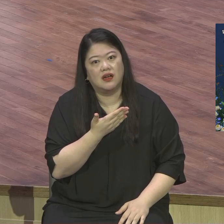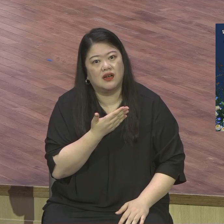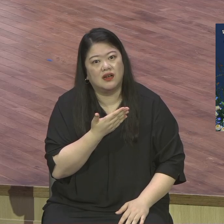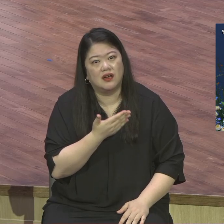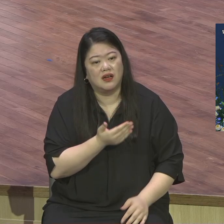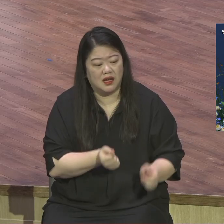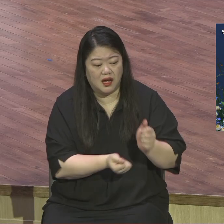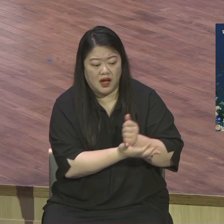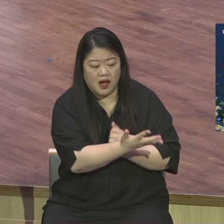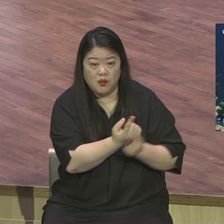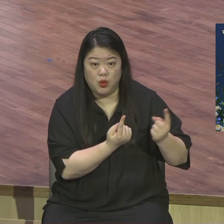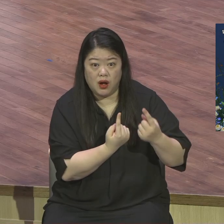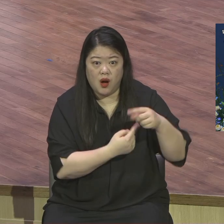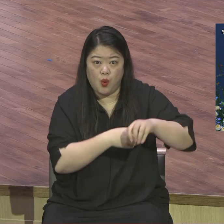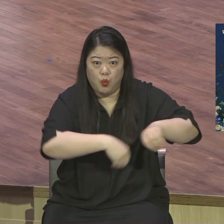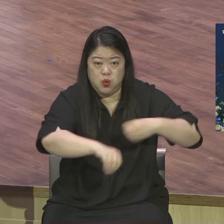된대